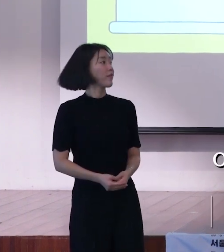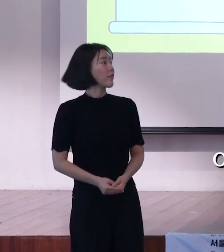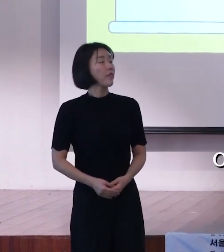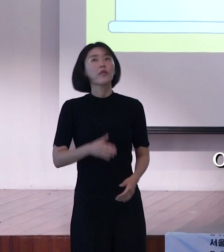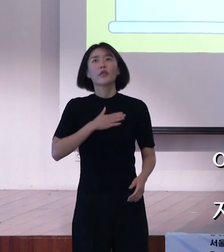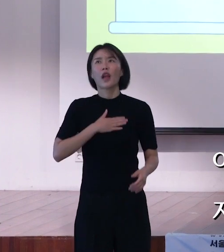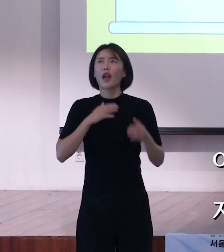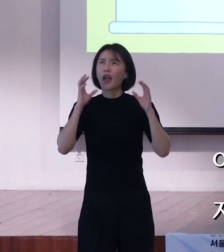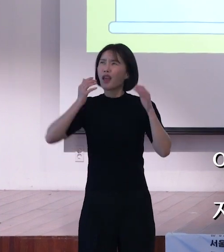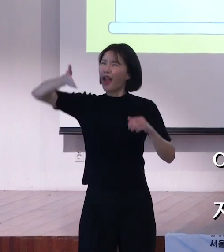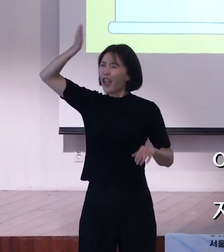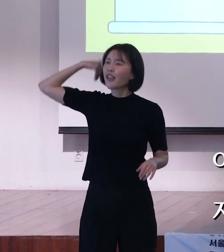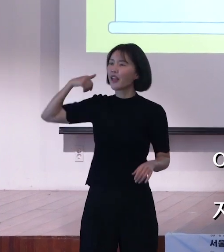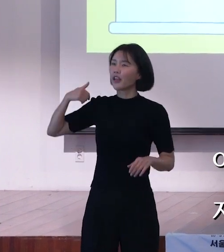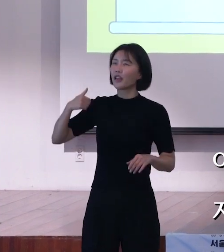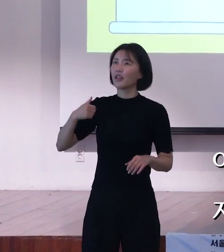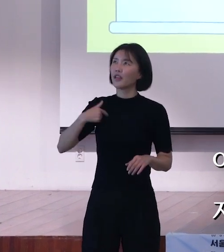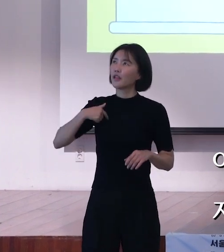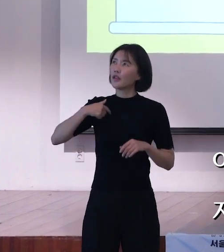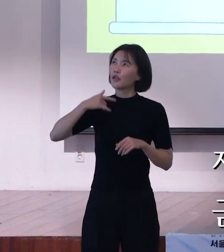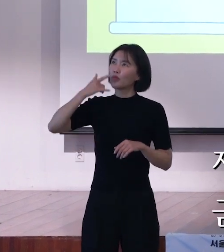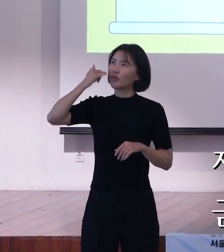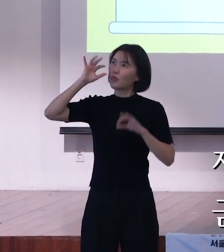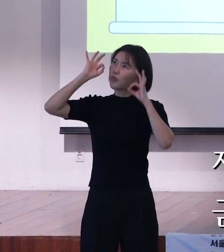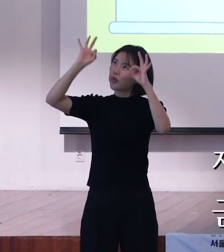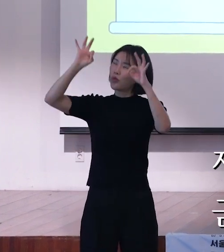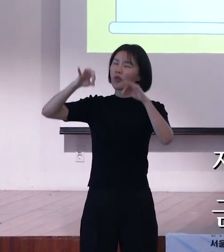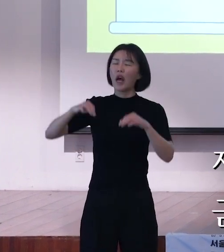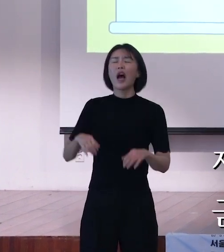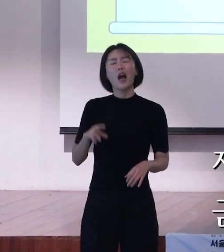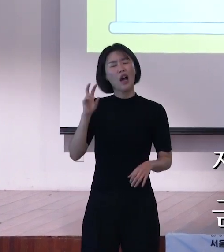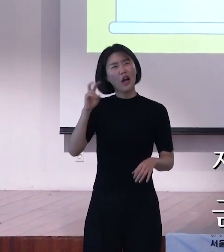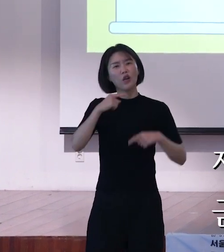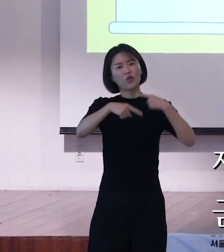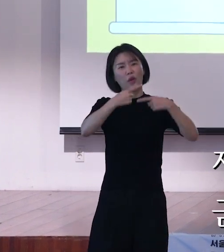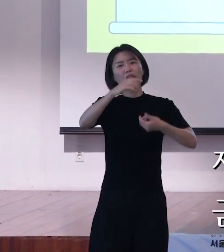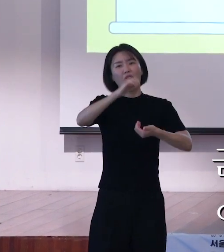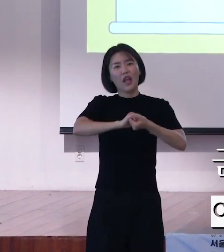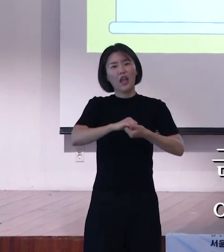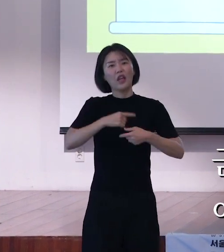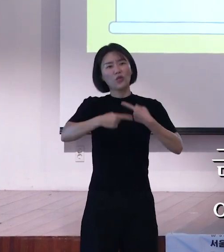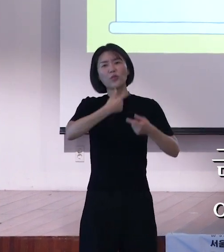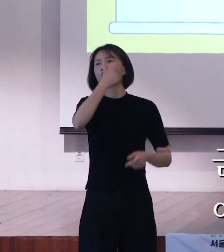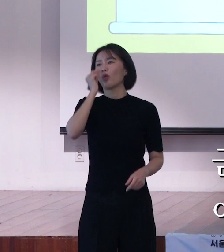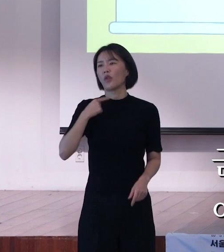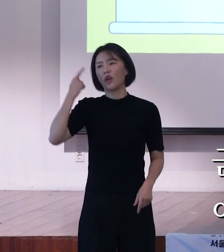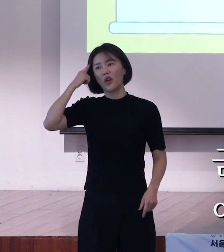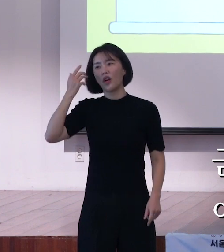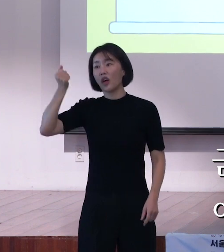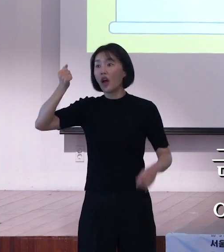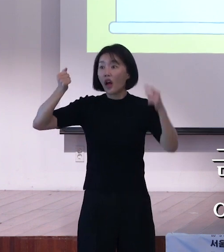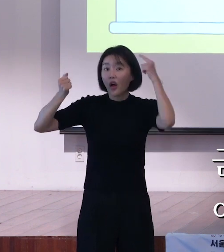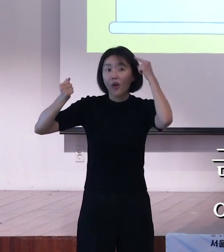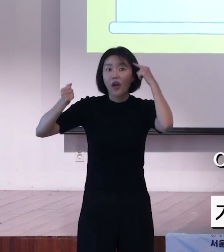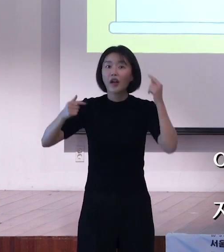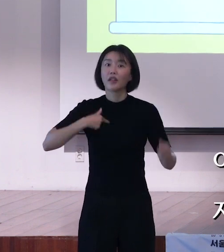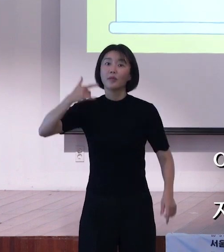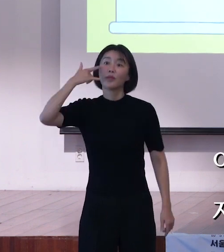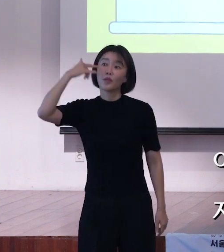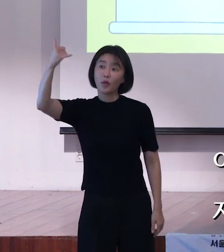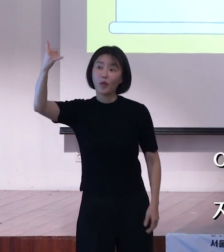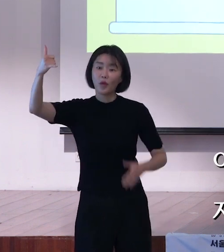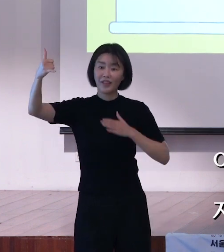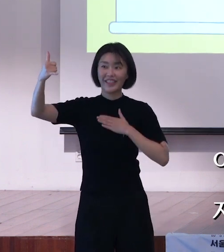저는 어렸을 때 수어가 조금 한계가 있다고 생각을 했어요. 그 이유는 어렸을 때 저희 부모님하고